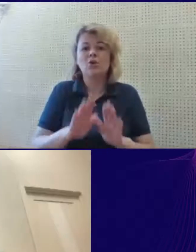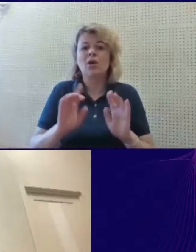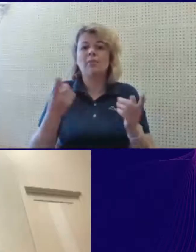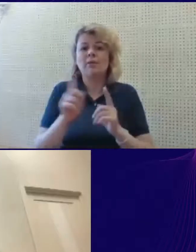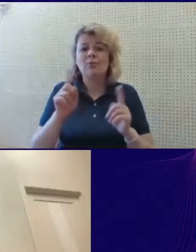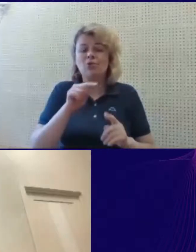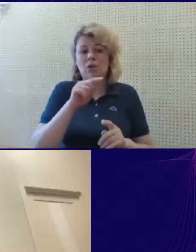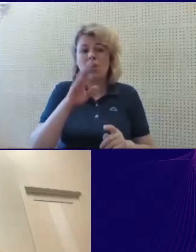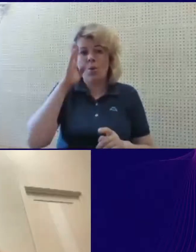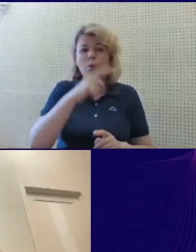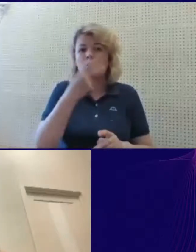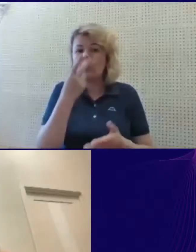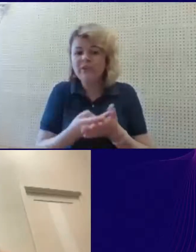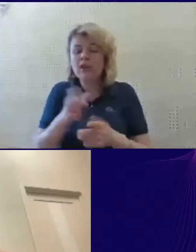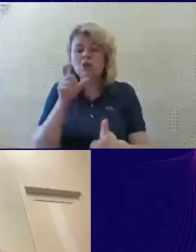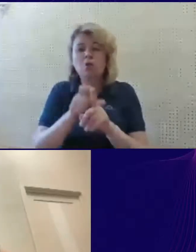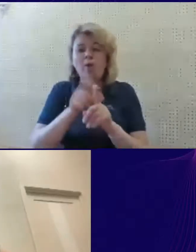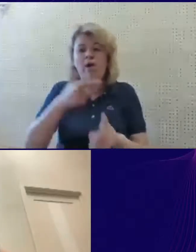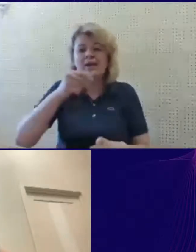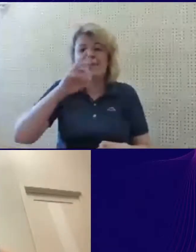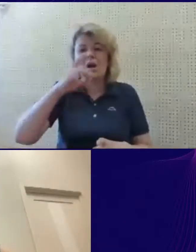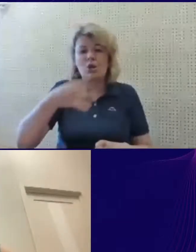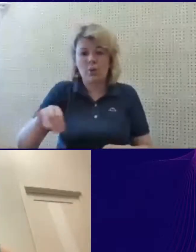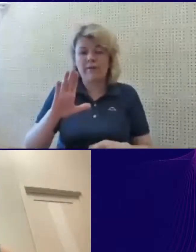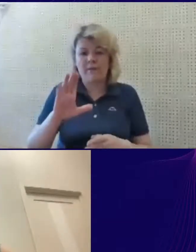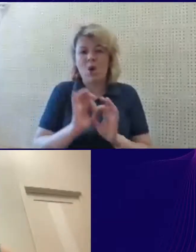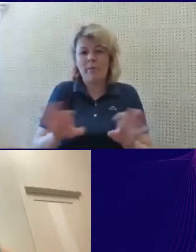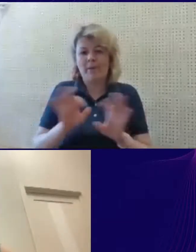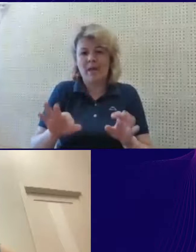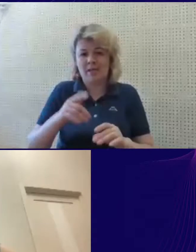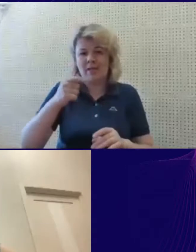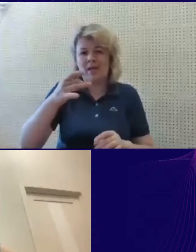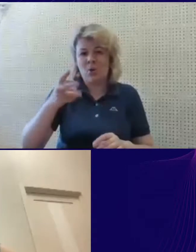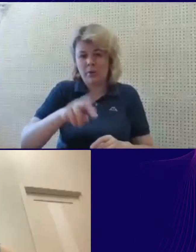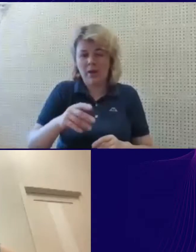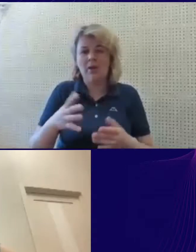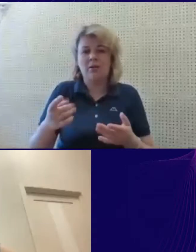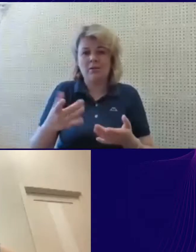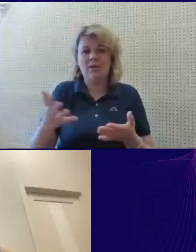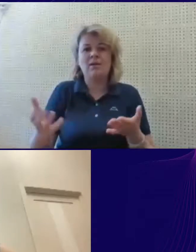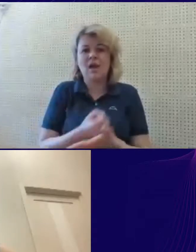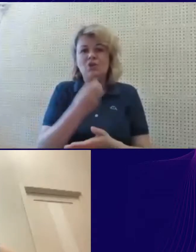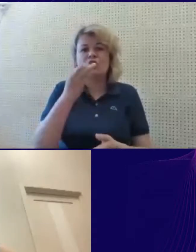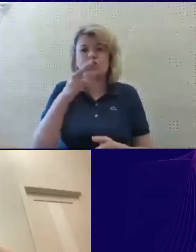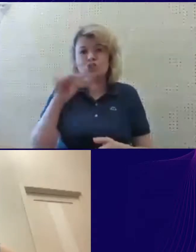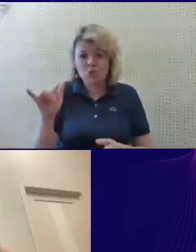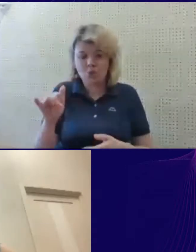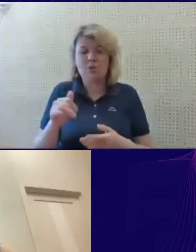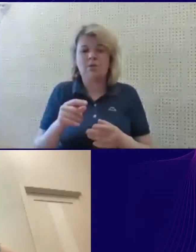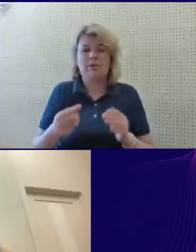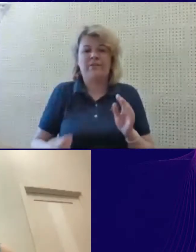в описании героя, нашел раскрывшуюся сосновую шишку, вставил себе в задницу и с ней пошел